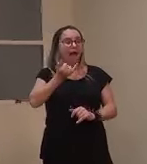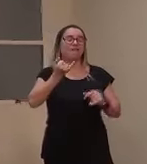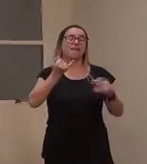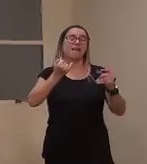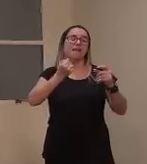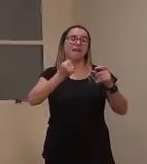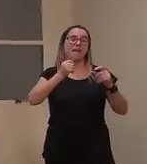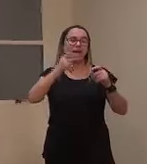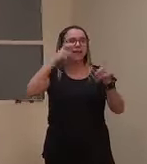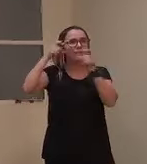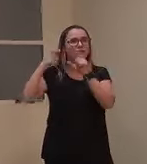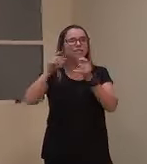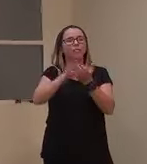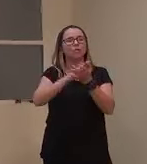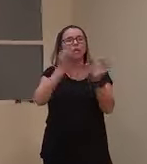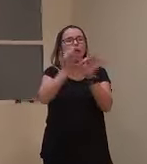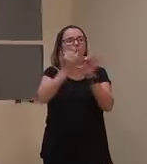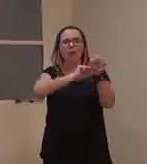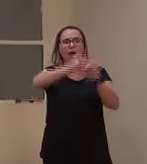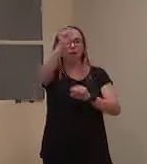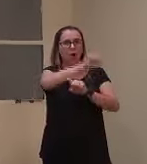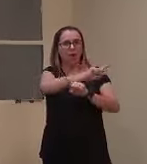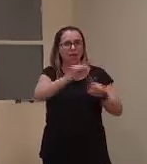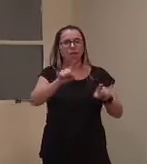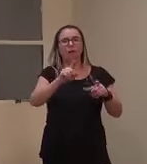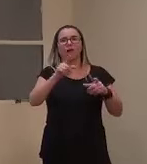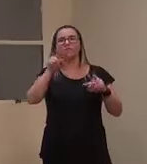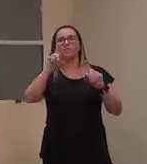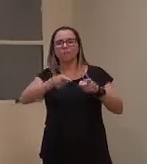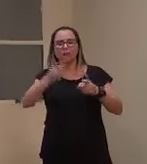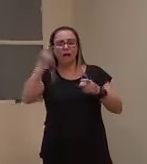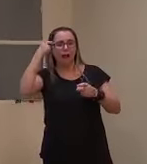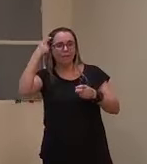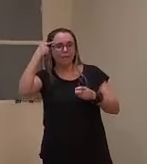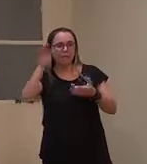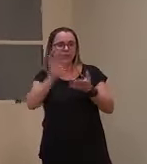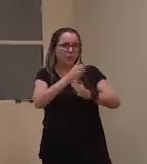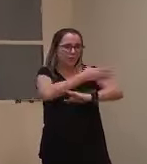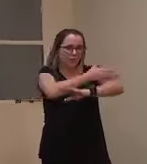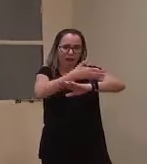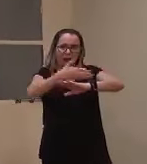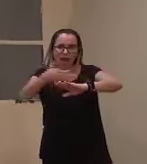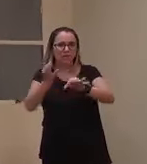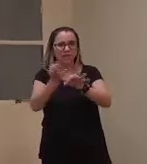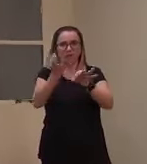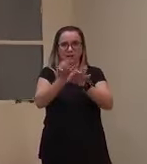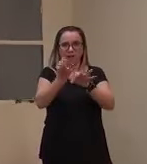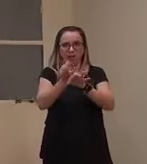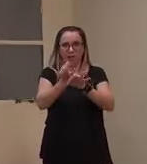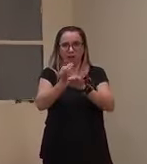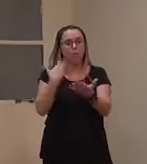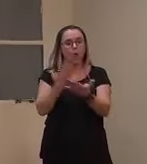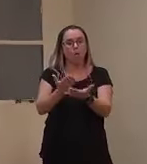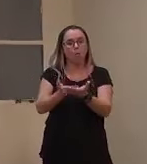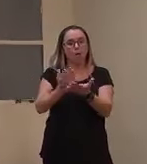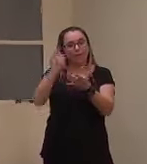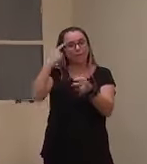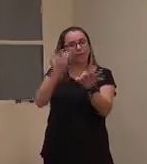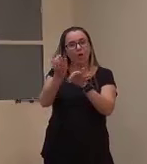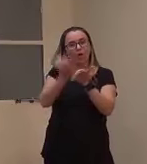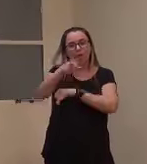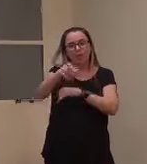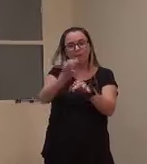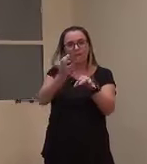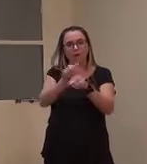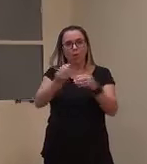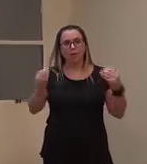graduadas de aprendizaje a través de las trayectorias escolares donde la propuesta pedagógica de estas escuelas